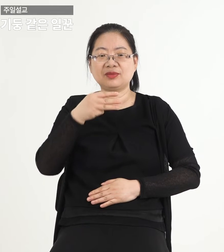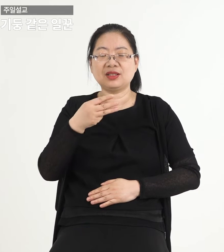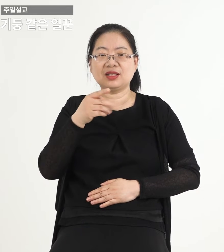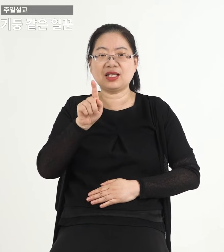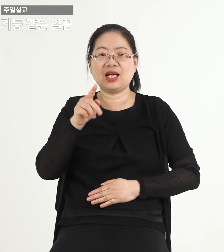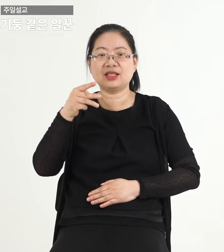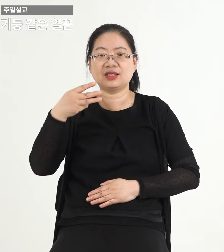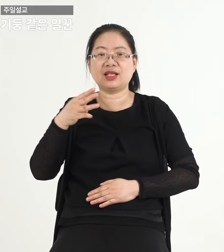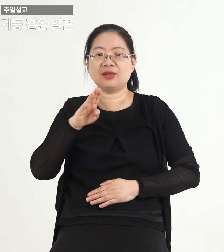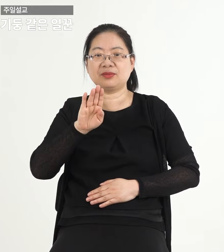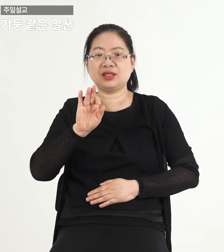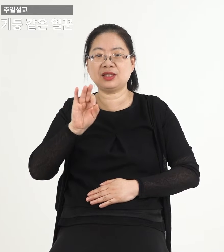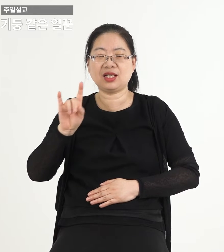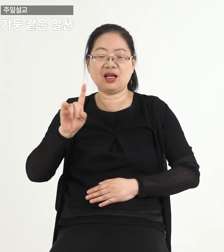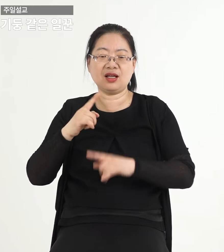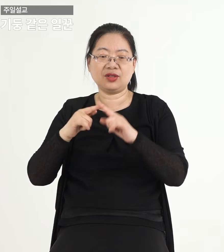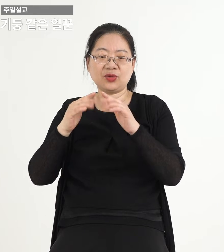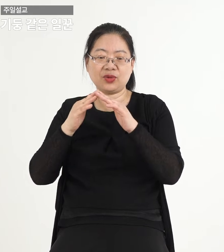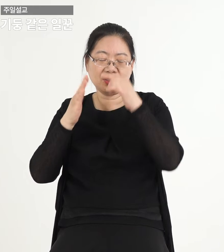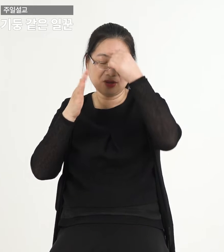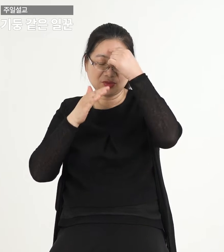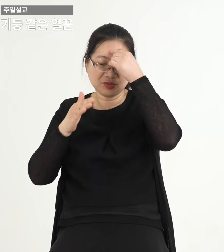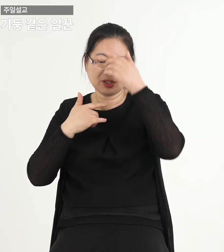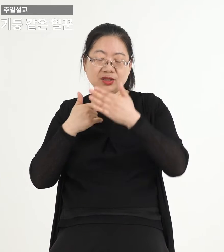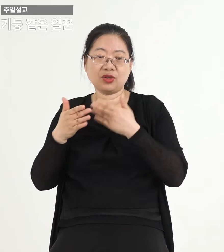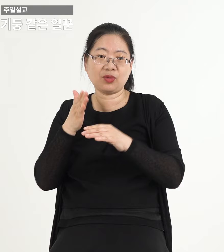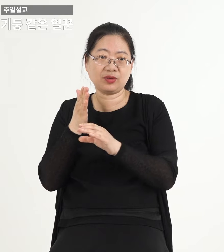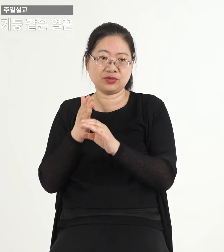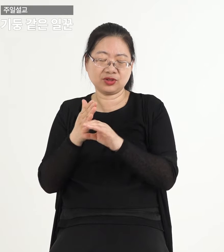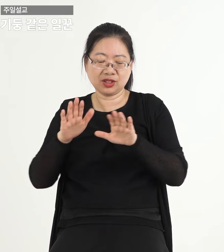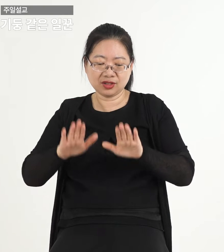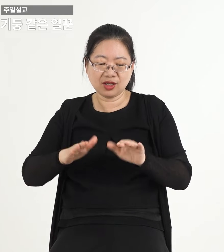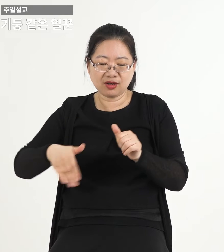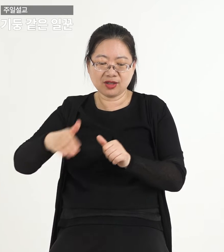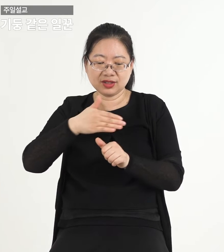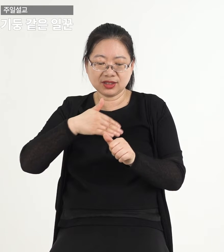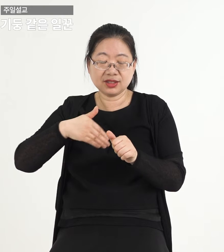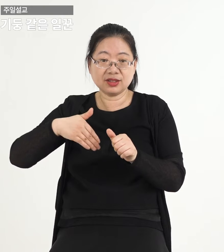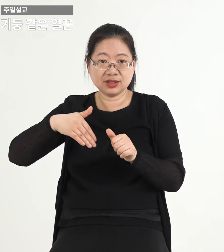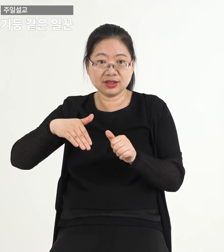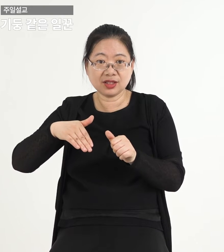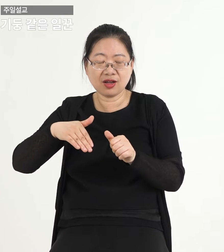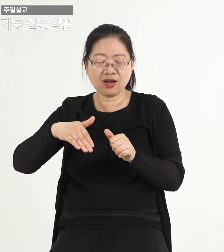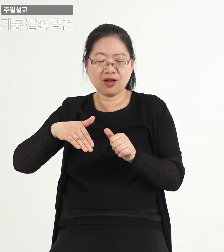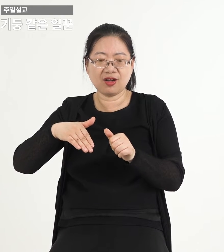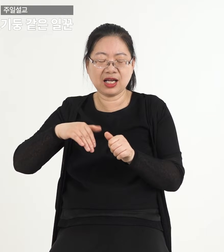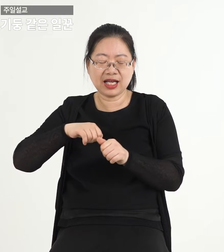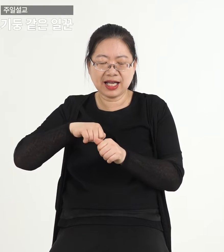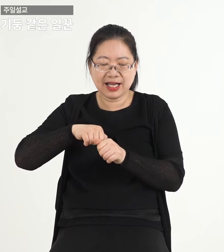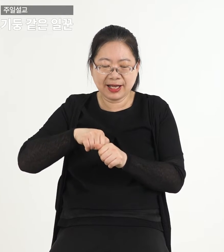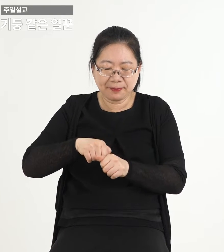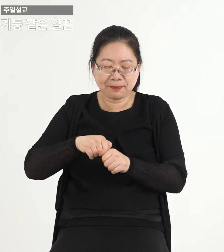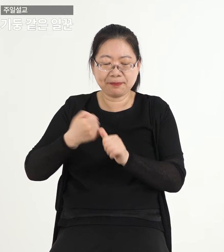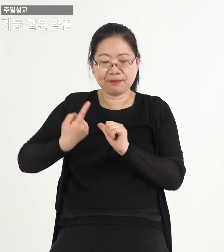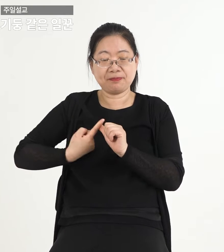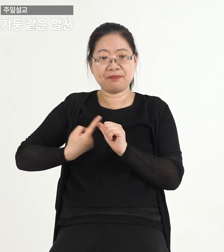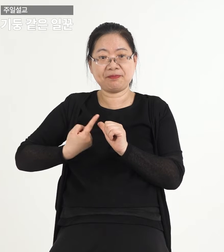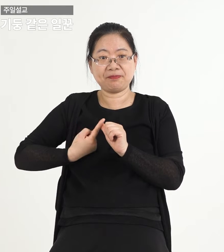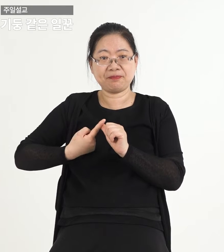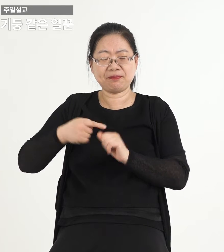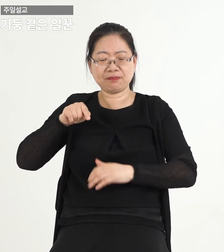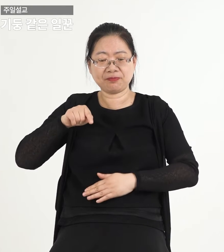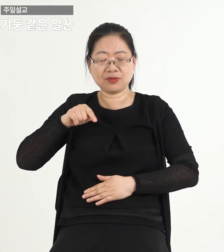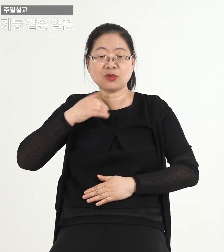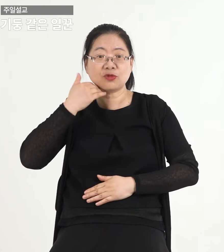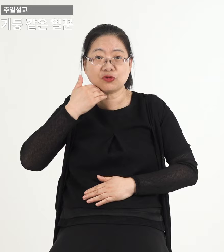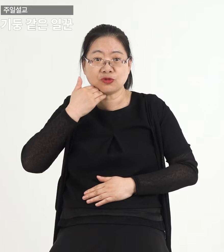빌라델비아 교회 성도들이 지금 겪고 있는 현실적이고 물리적인 압박, 핍박이